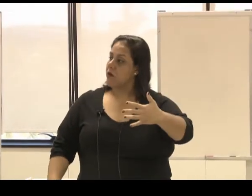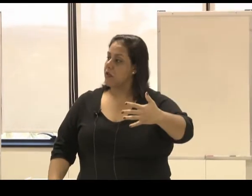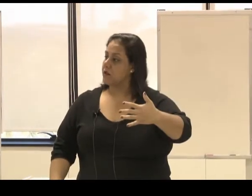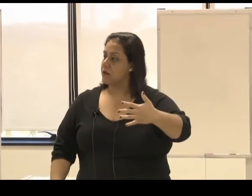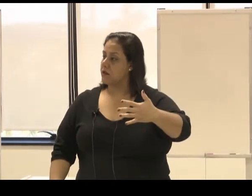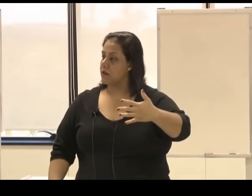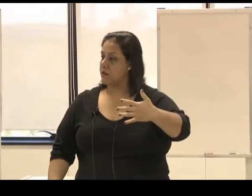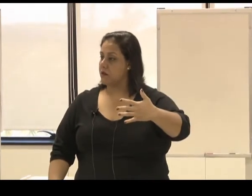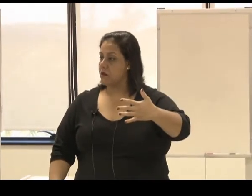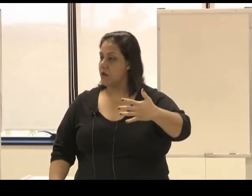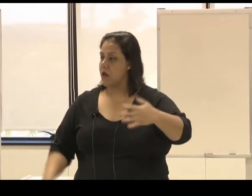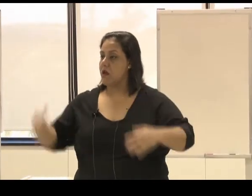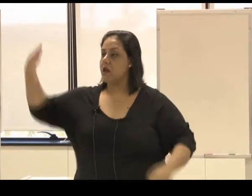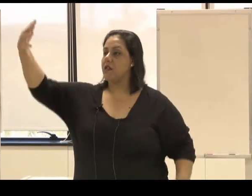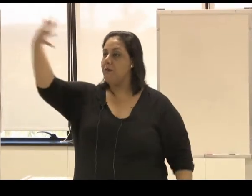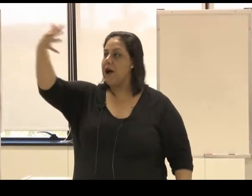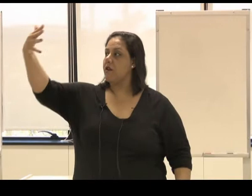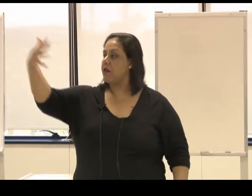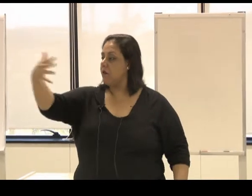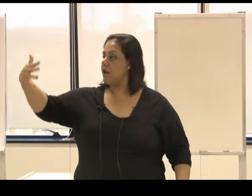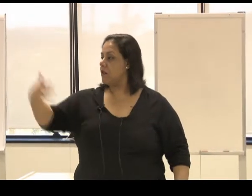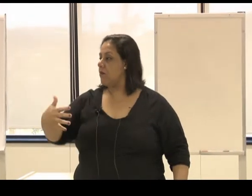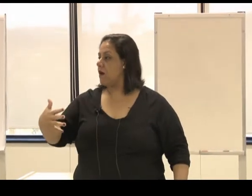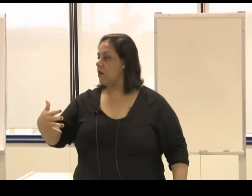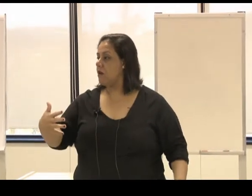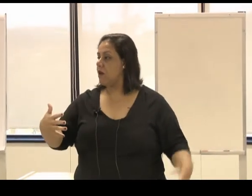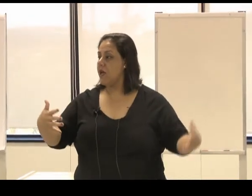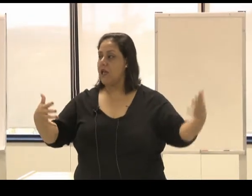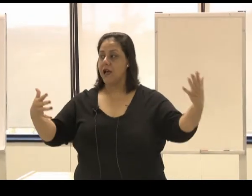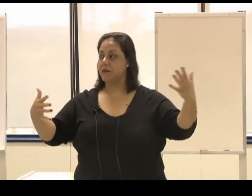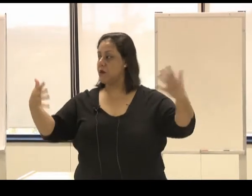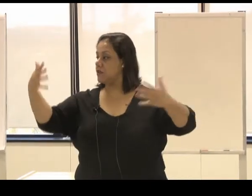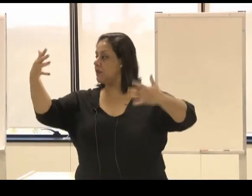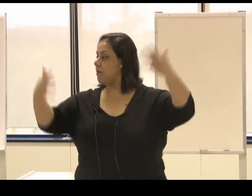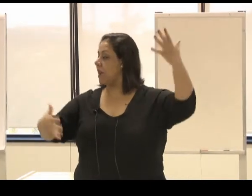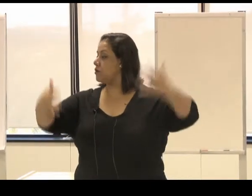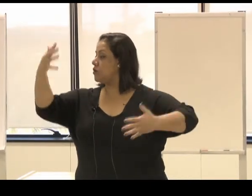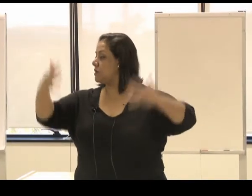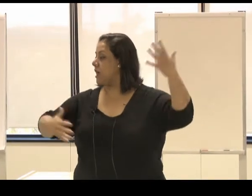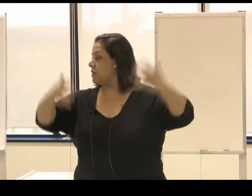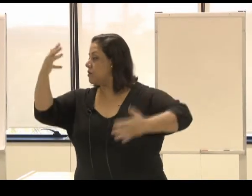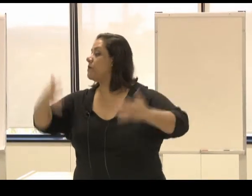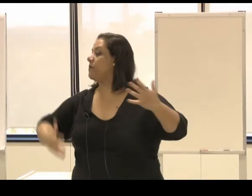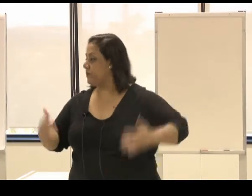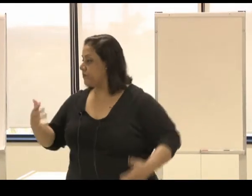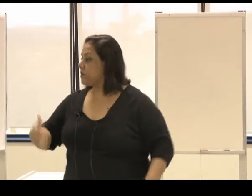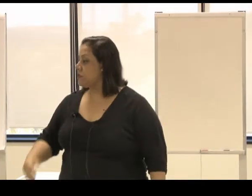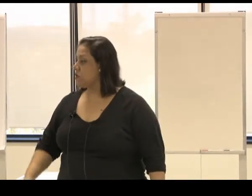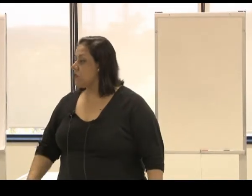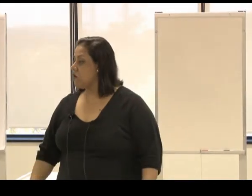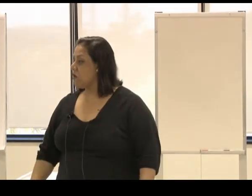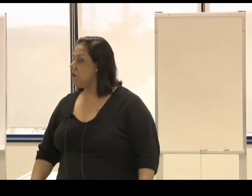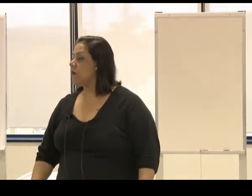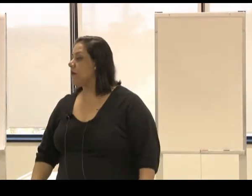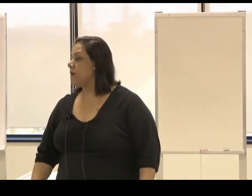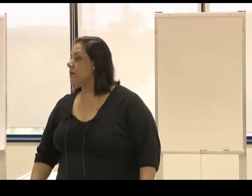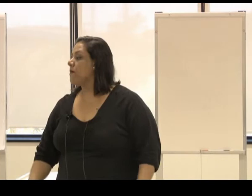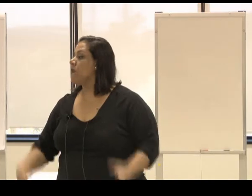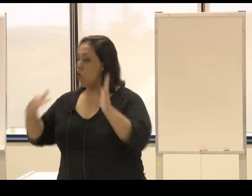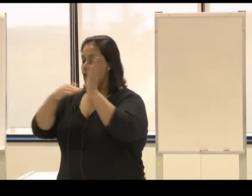eles. E trabalho. E as mãos têm que trabalhar dos 2 lados. Você fez o último assim? O